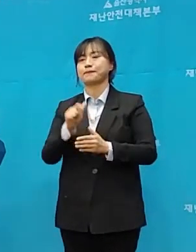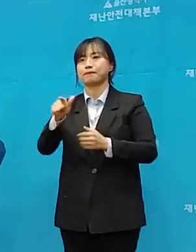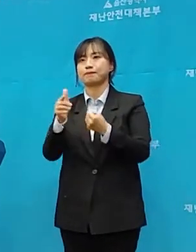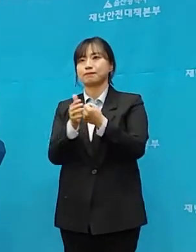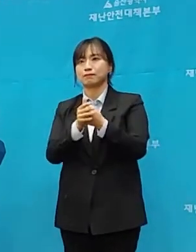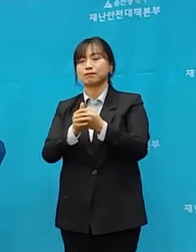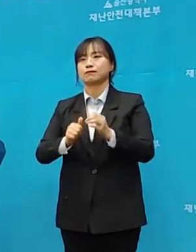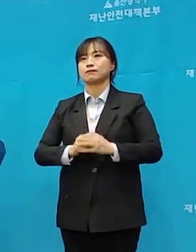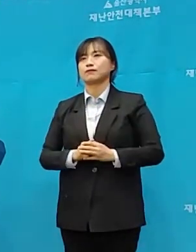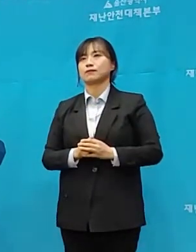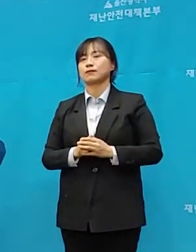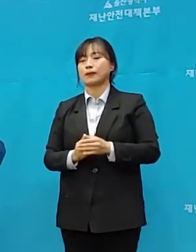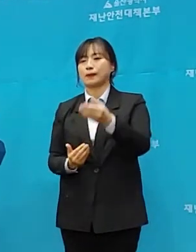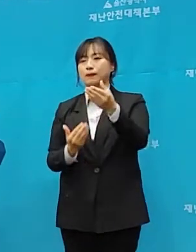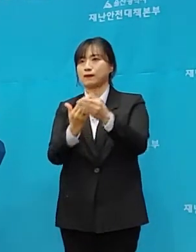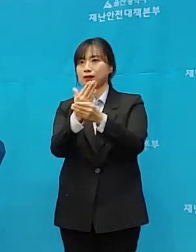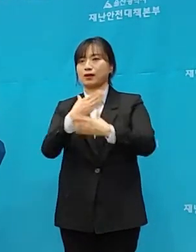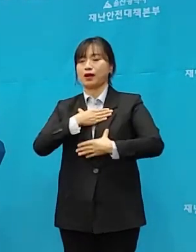우리 시는